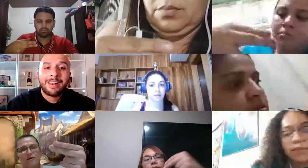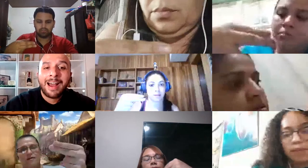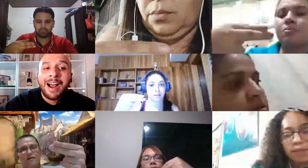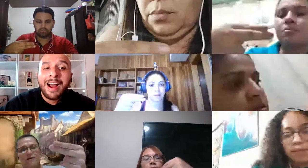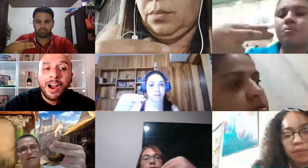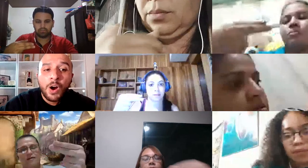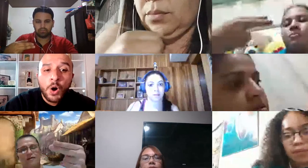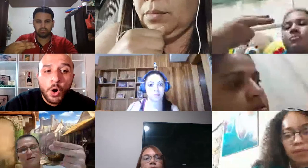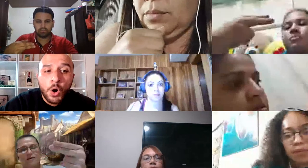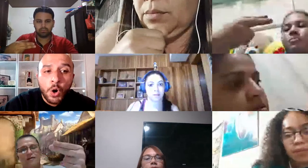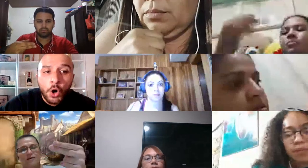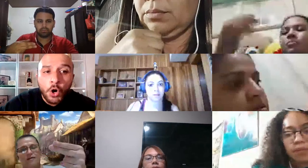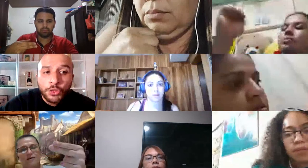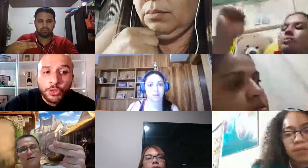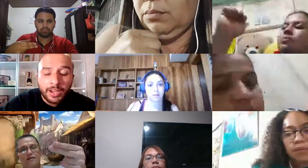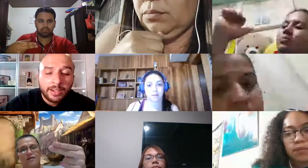La J